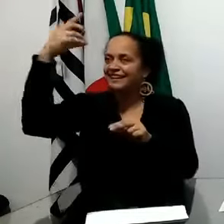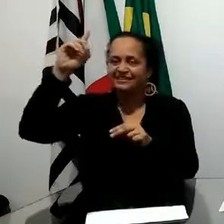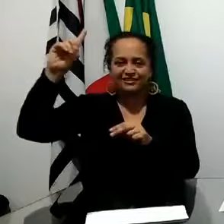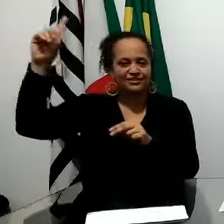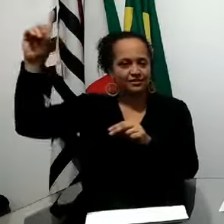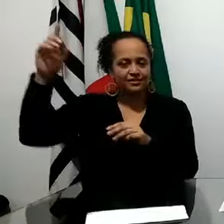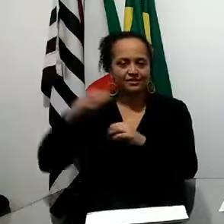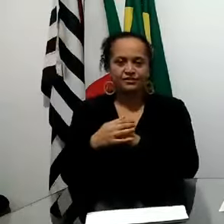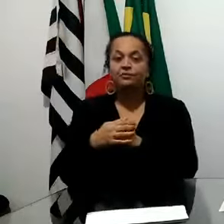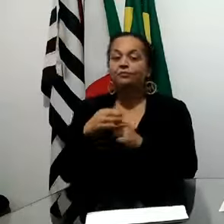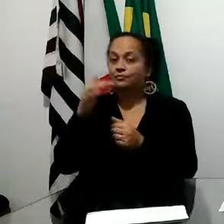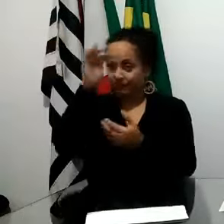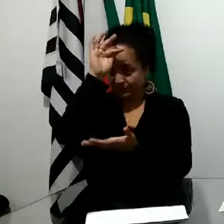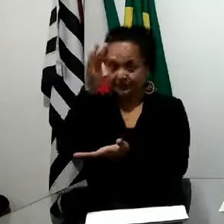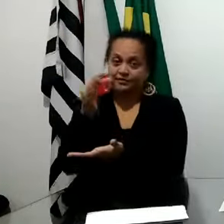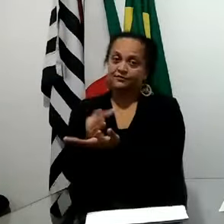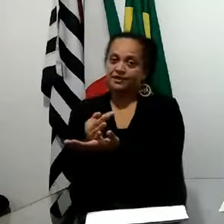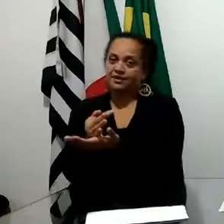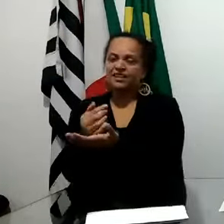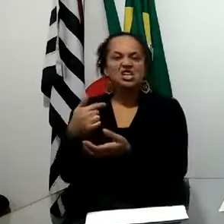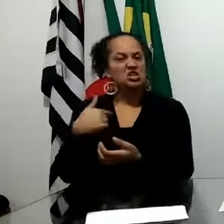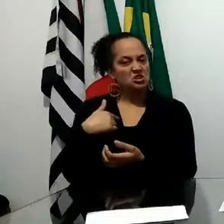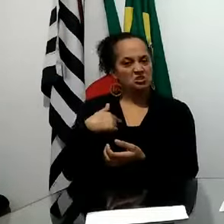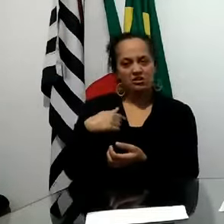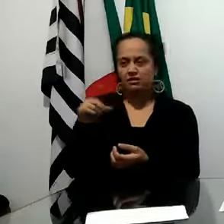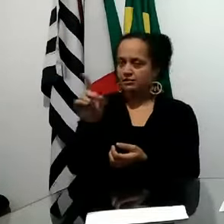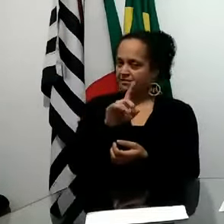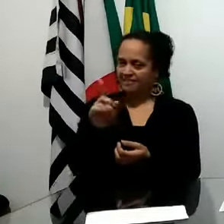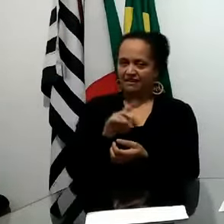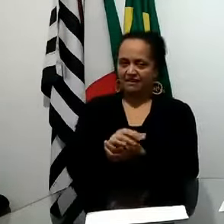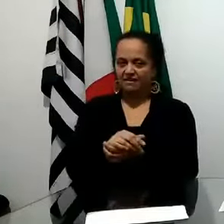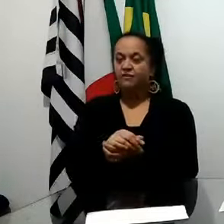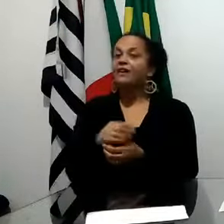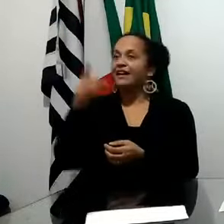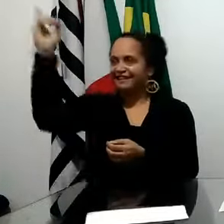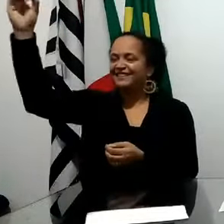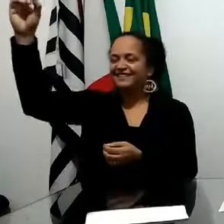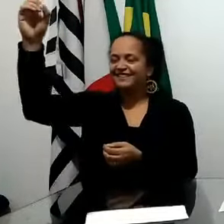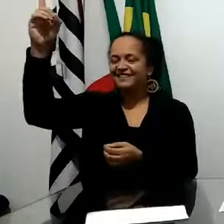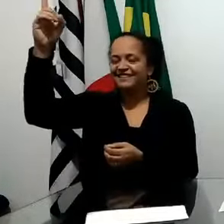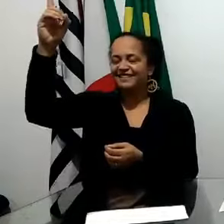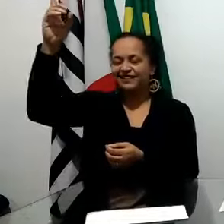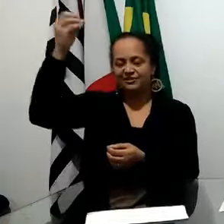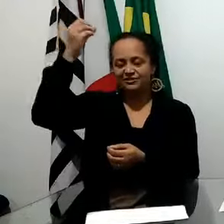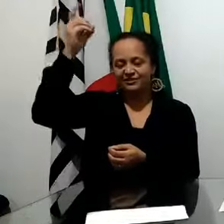não vem de nós, é dom de Deus. Não de obras, para